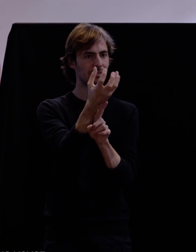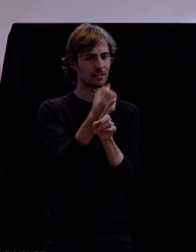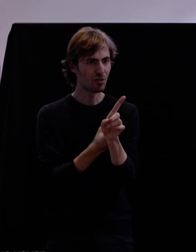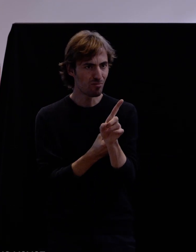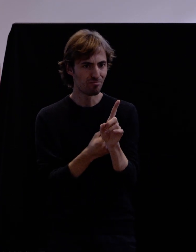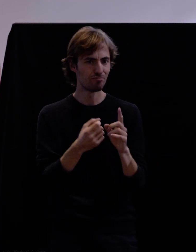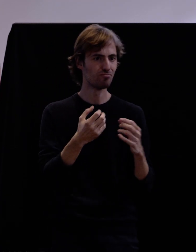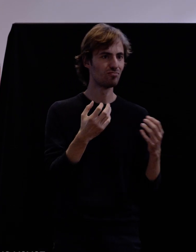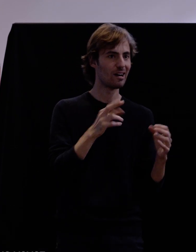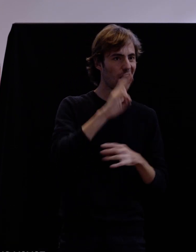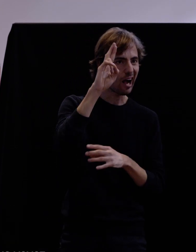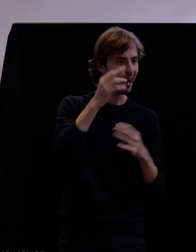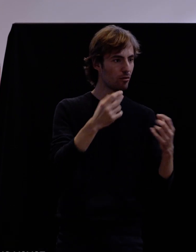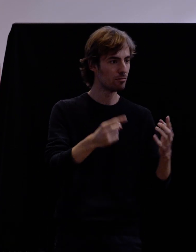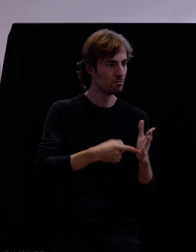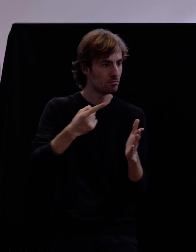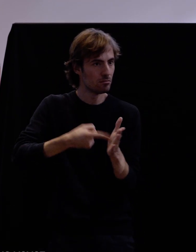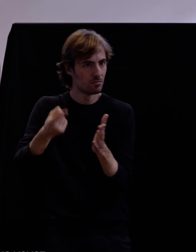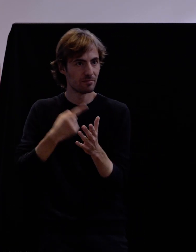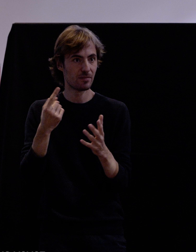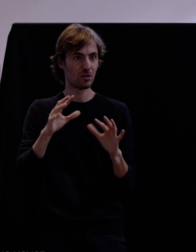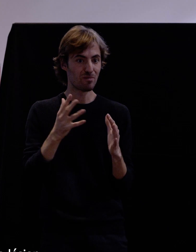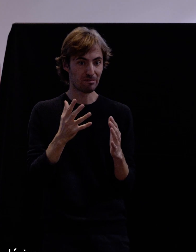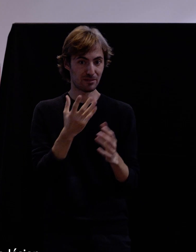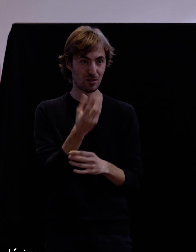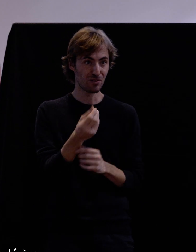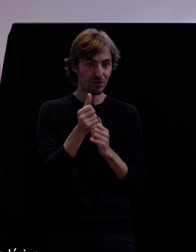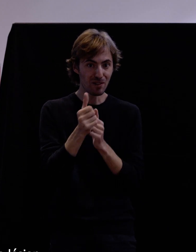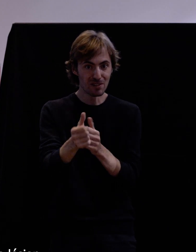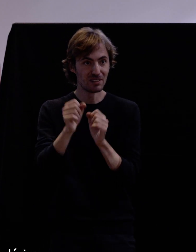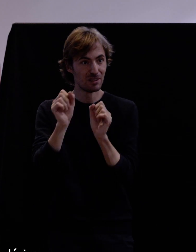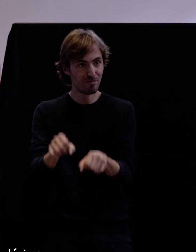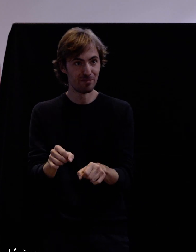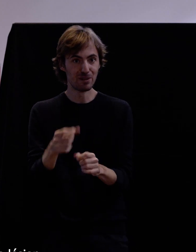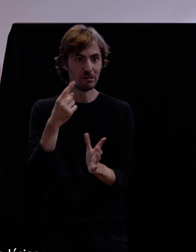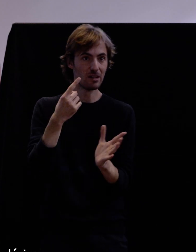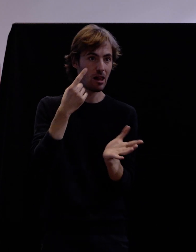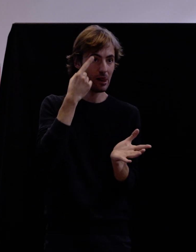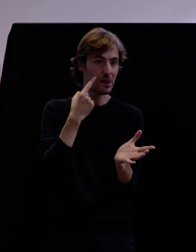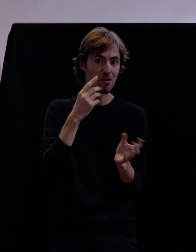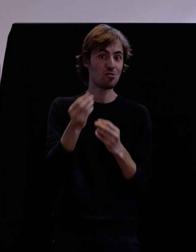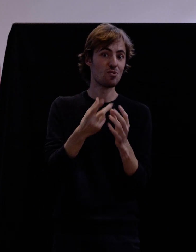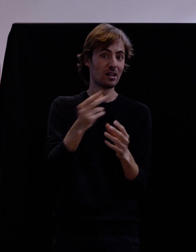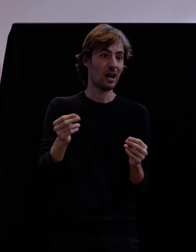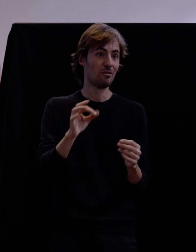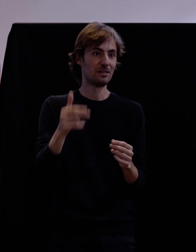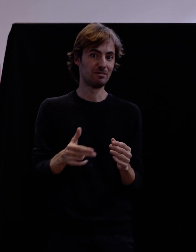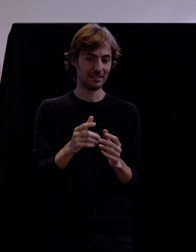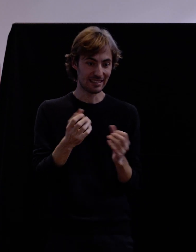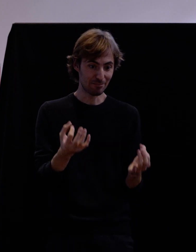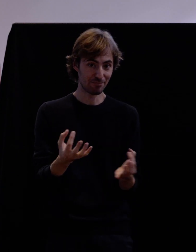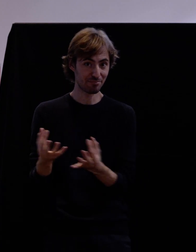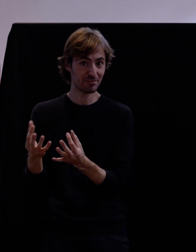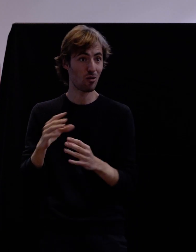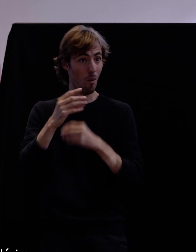vous voyez que chaque enfant peut avoir, oui ou non, la lésion, et la lésion plus ou moins grave. Donc, quelle est la fréquence dans